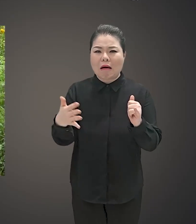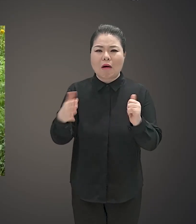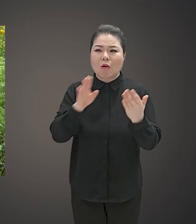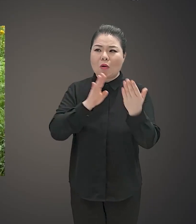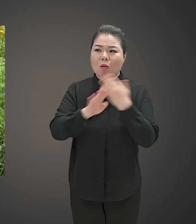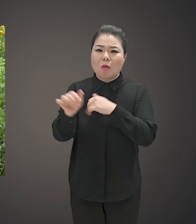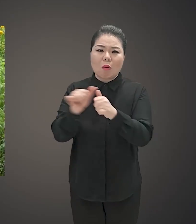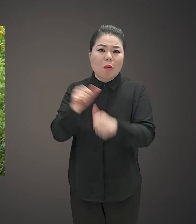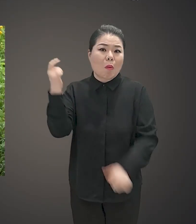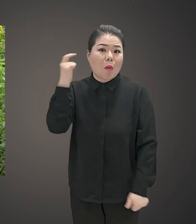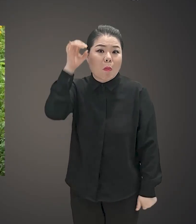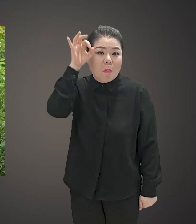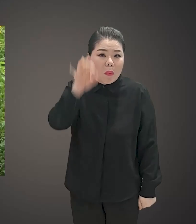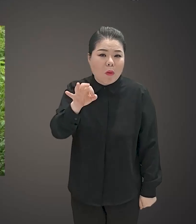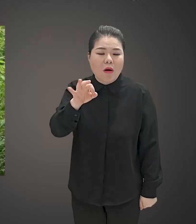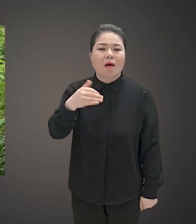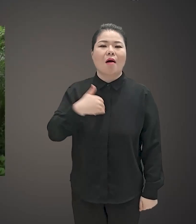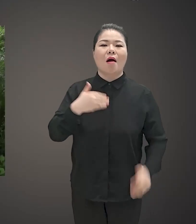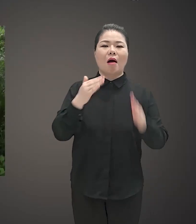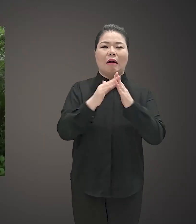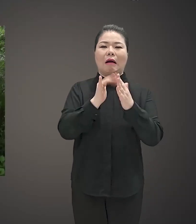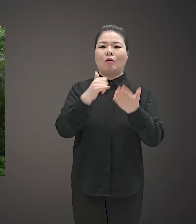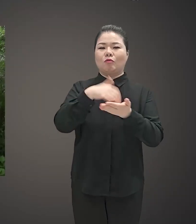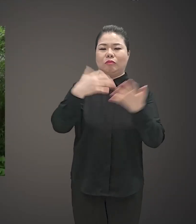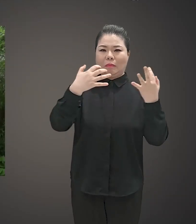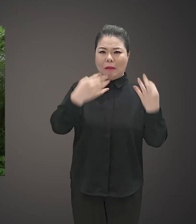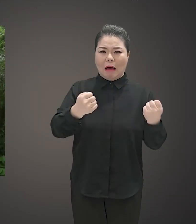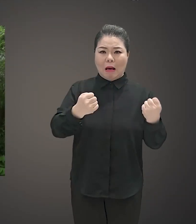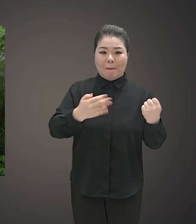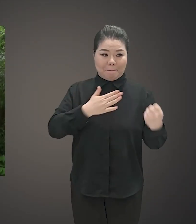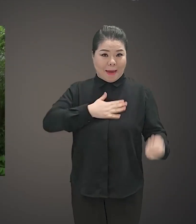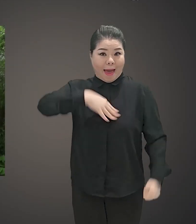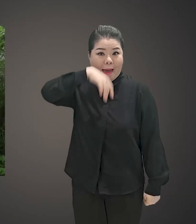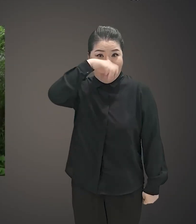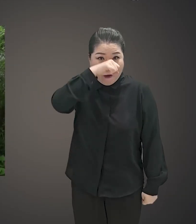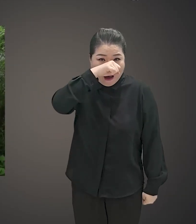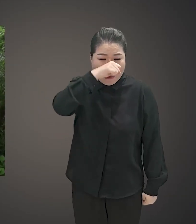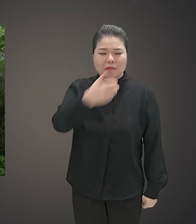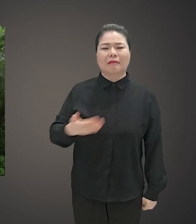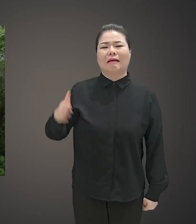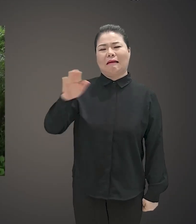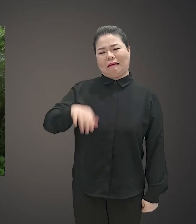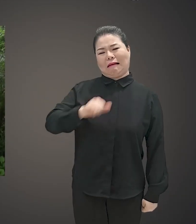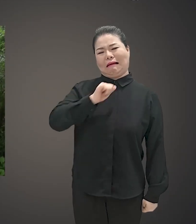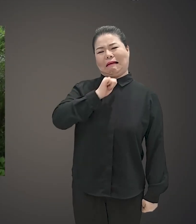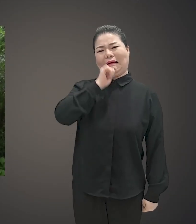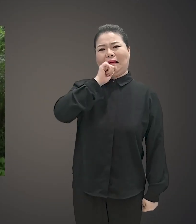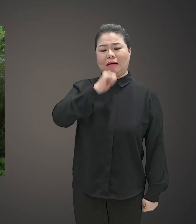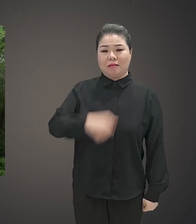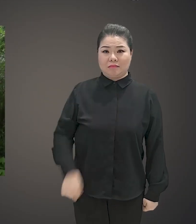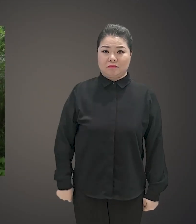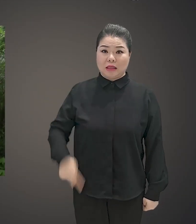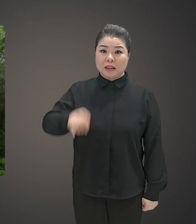나이가 뒤에 허무 들이기는 그 집에 뭐 식구는 많고 인심은 좋은데 이웃이 없다. 우리 시어머니 통이 커지니 내가 너무 어디에